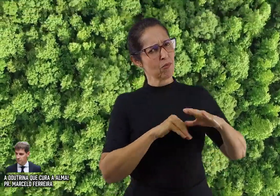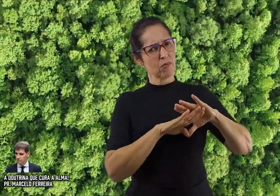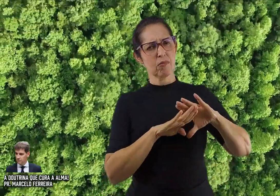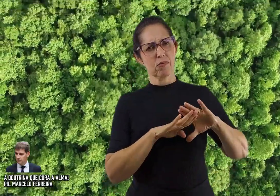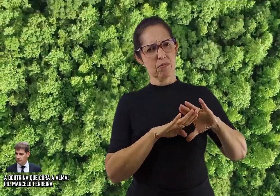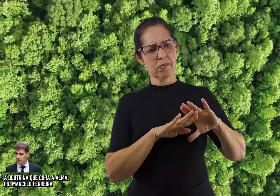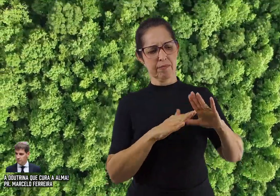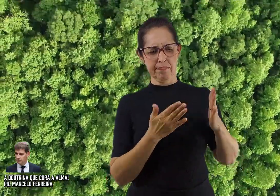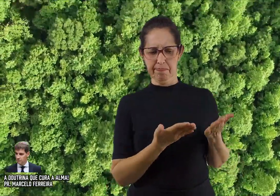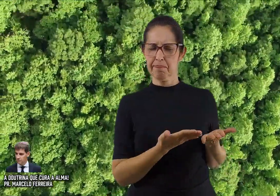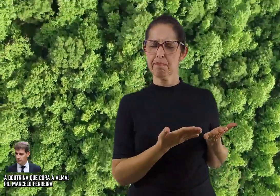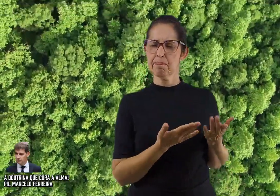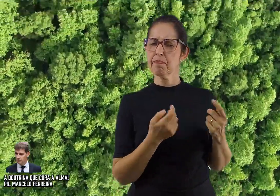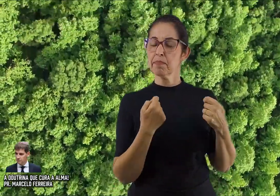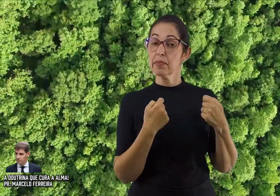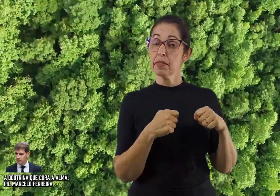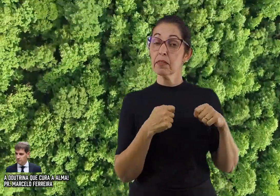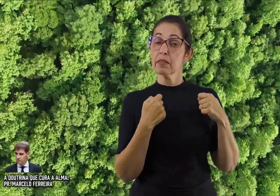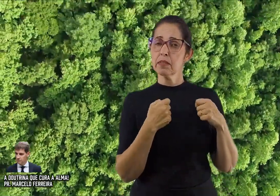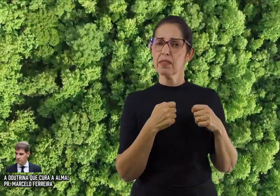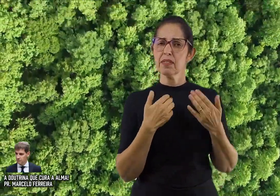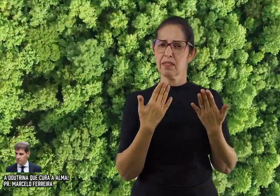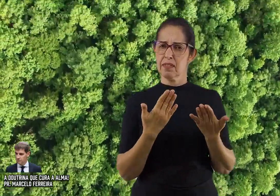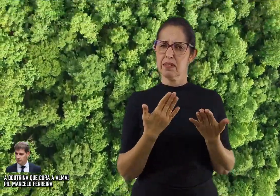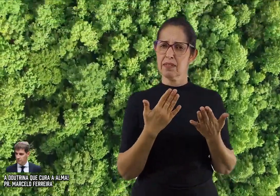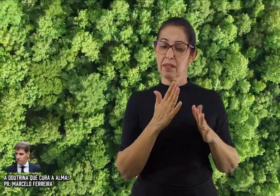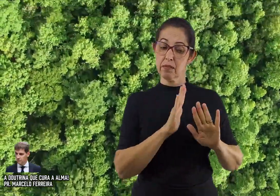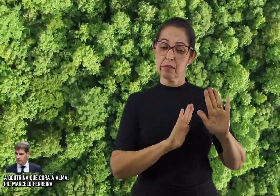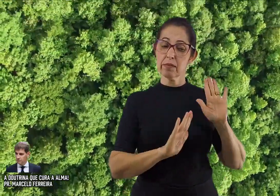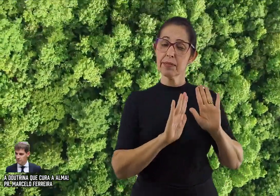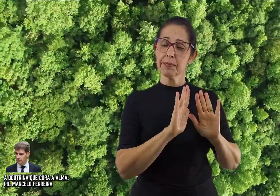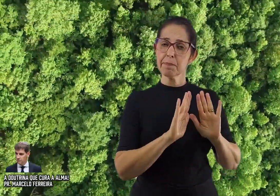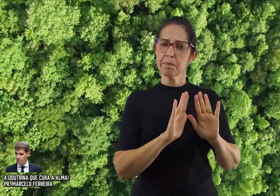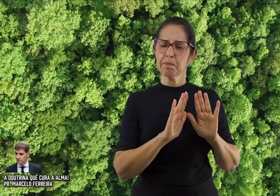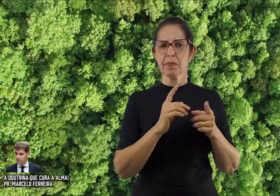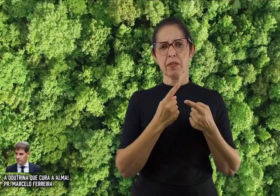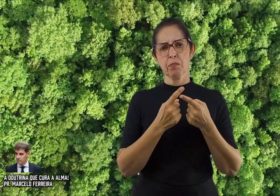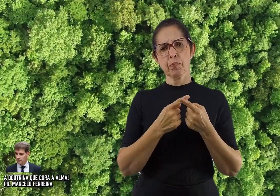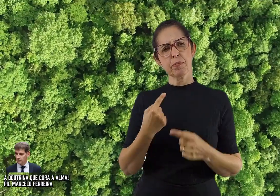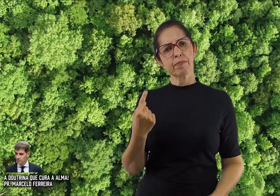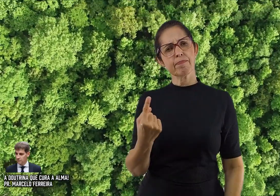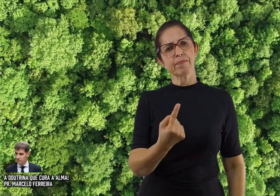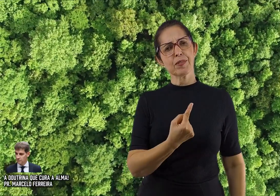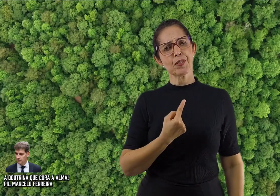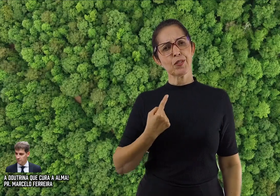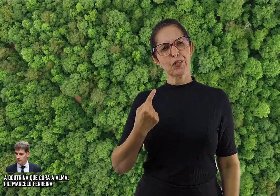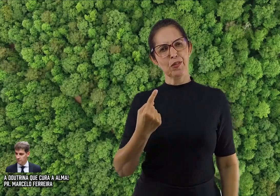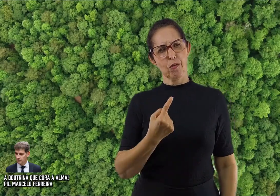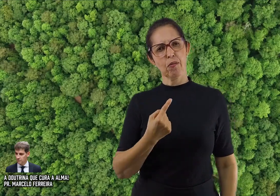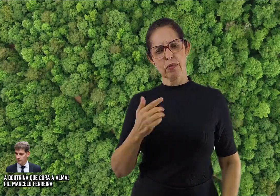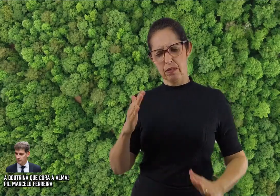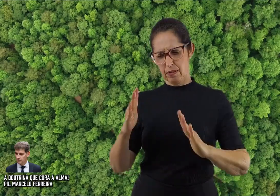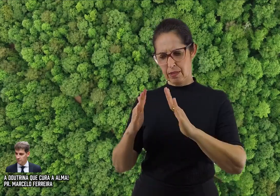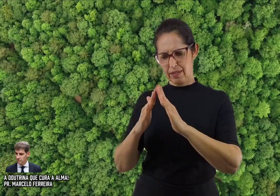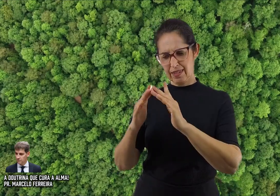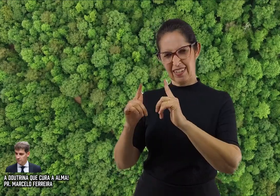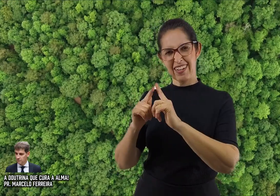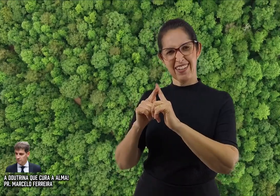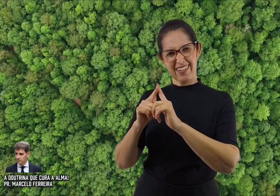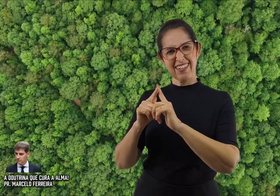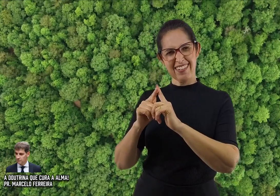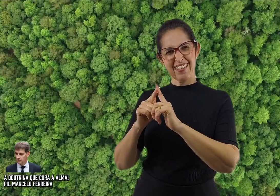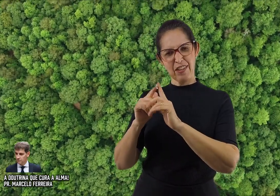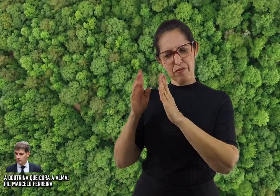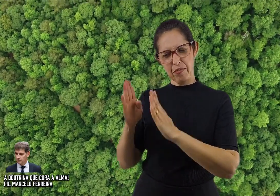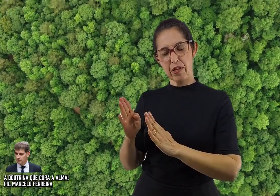costumes. Nós, como igreja, como obra, nós temos a nossa identidade.